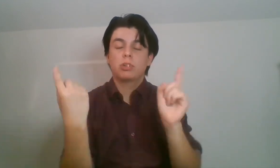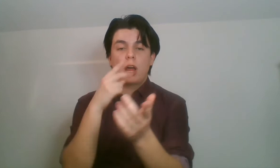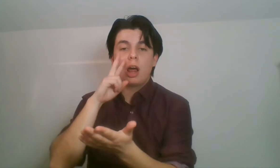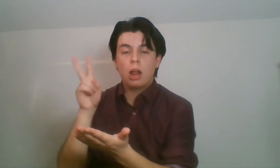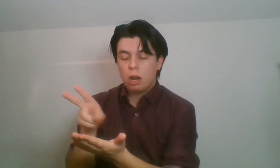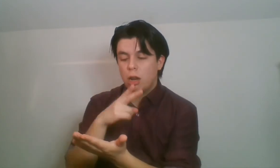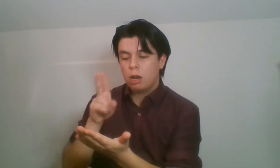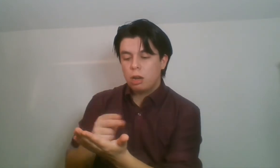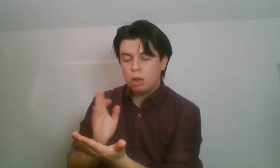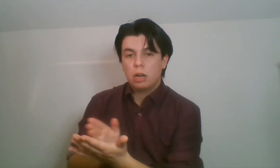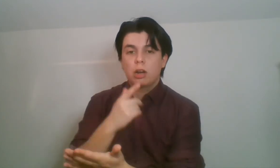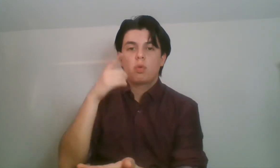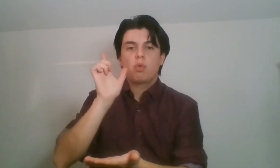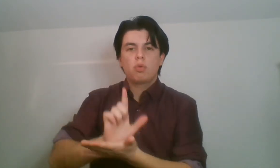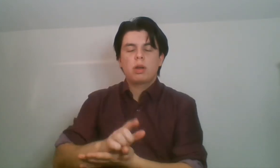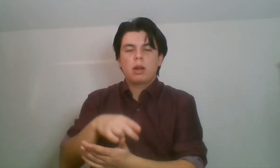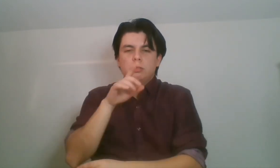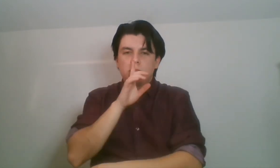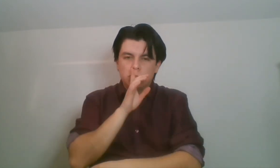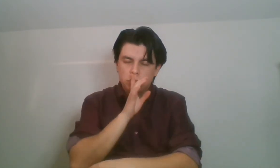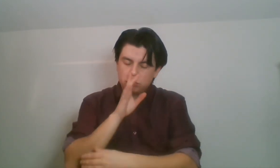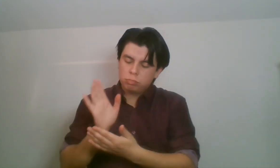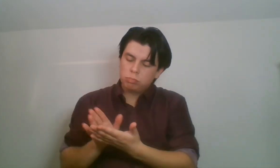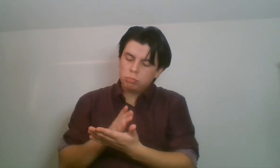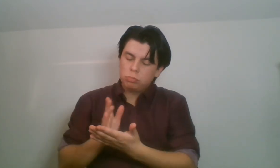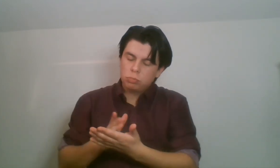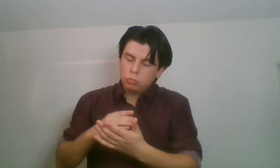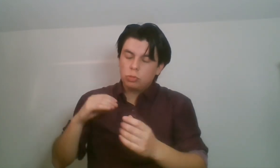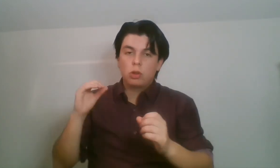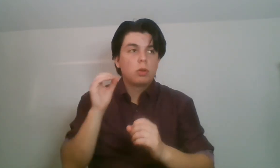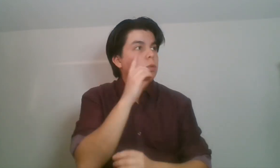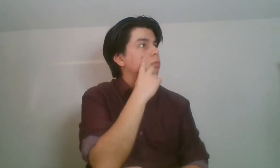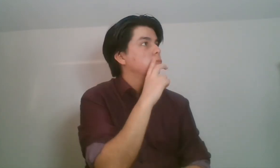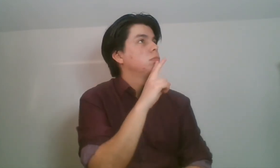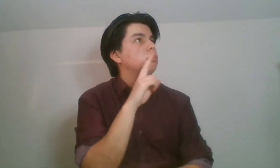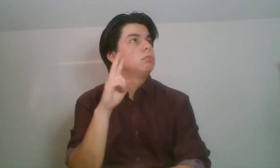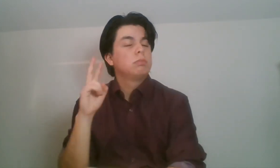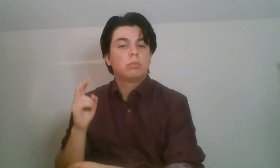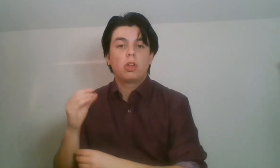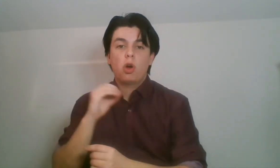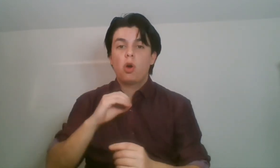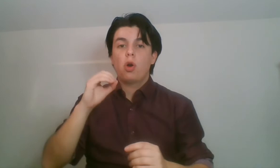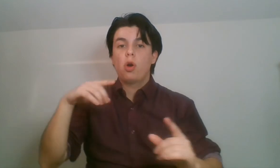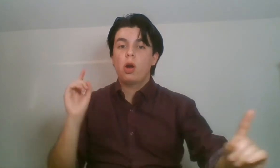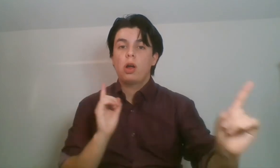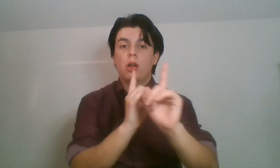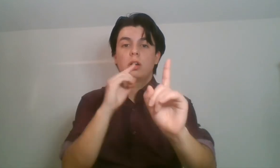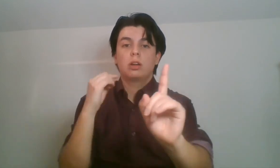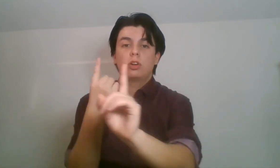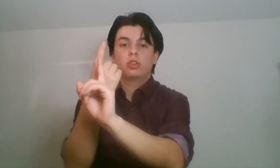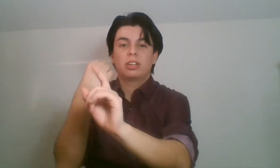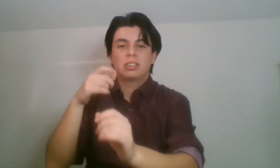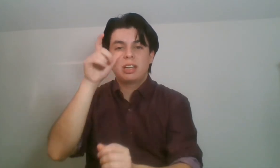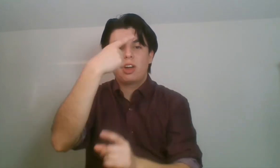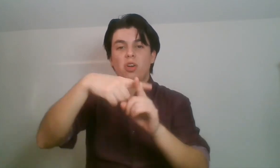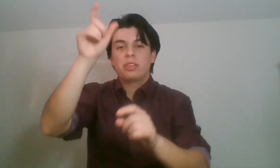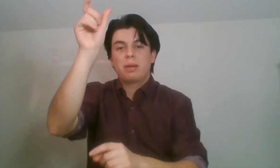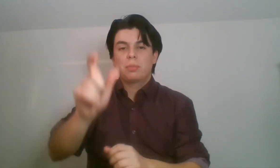mestizaje de todos aquellos que quisieran ir a encontrarse a esta plaza, desde ir a leer, desde ir a encontrar un espacio